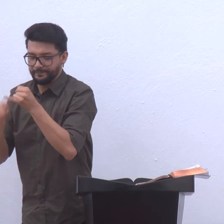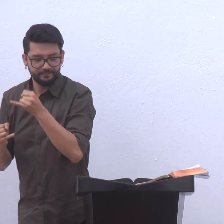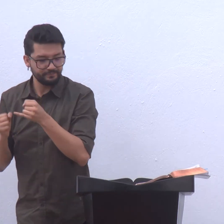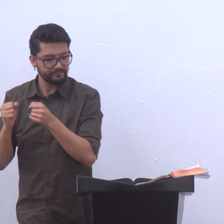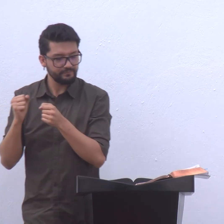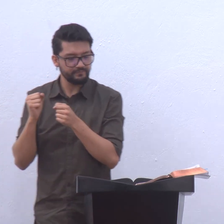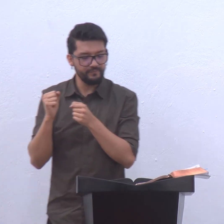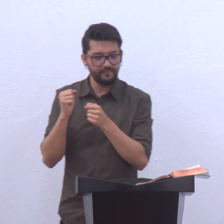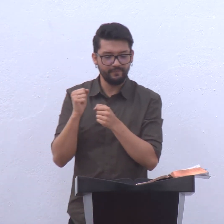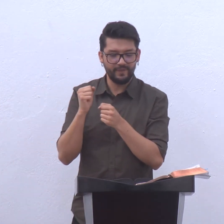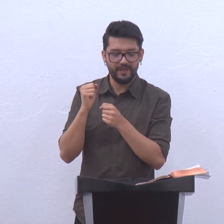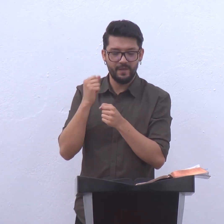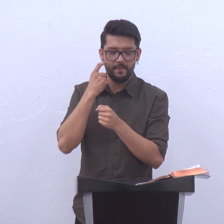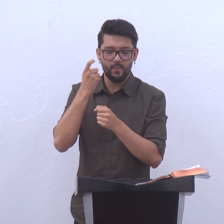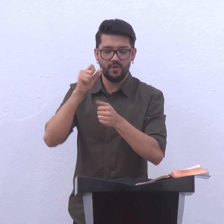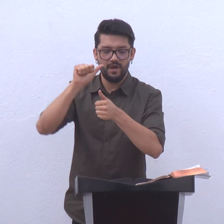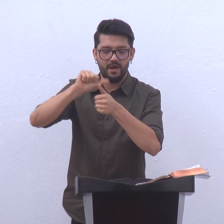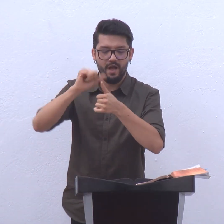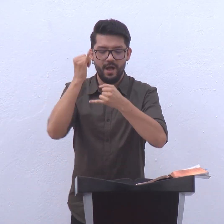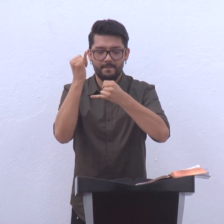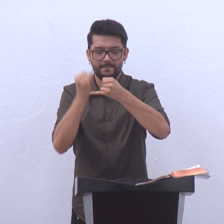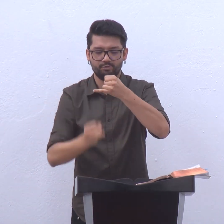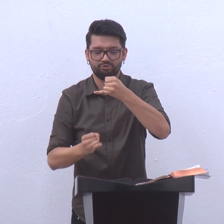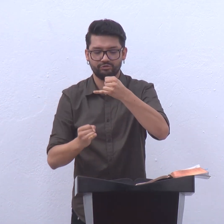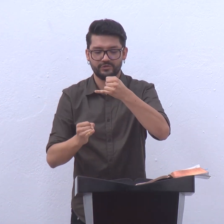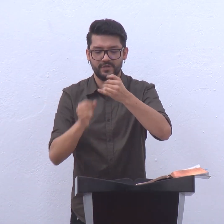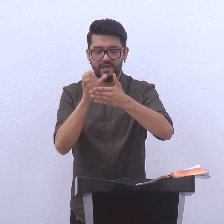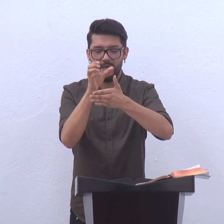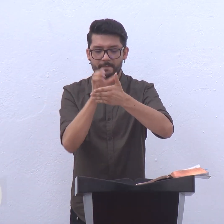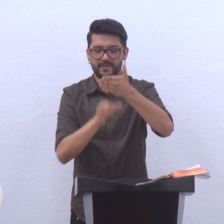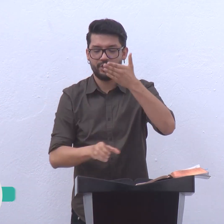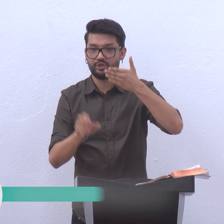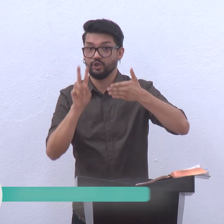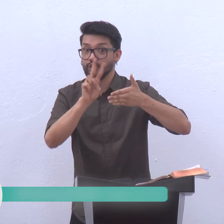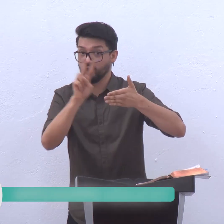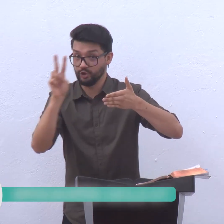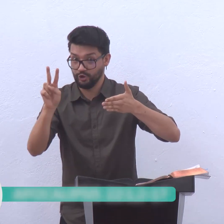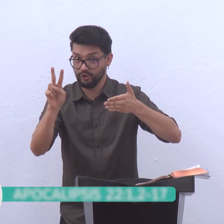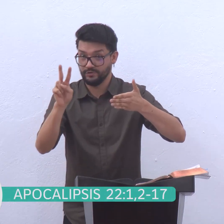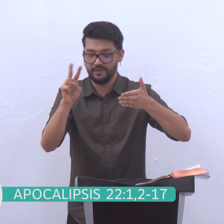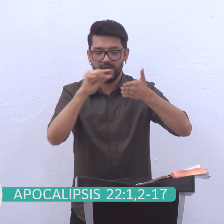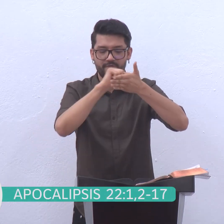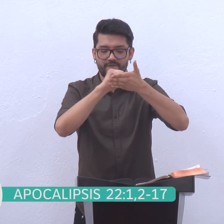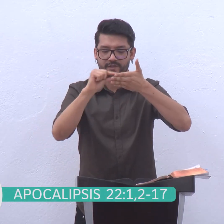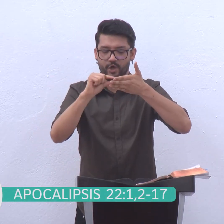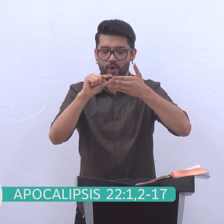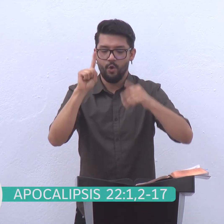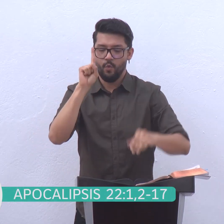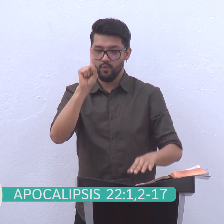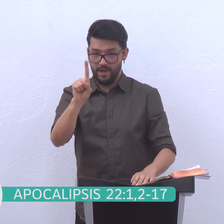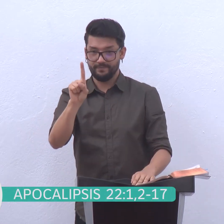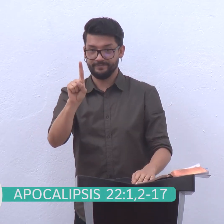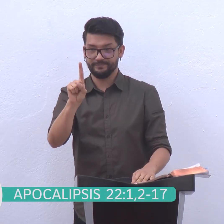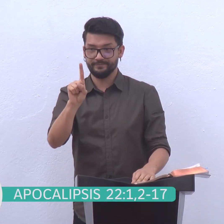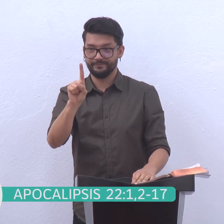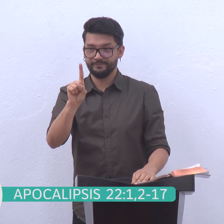Finalmente, quiero que vaya conmigo a Apocalipsis, capítulo 22, y